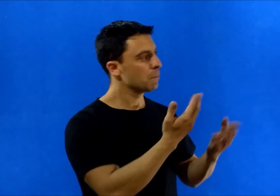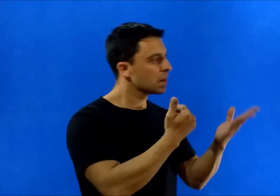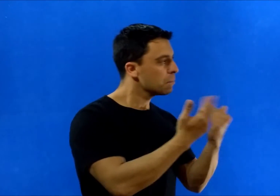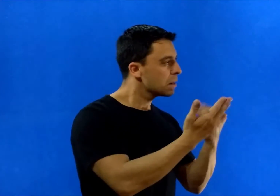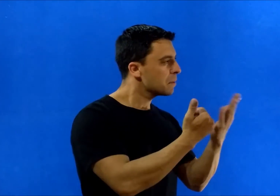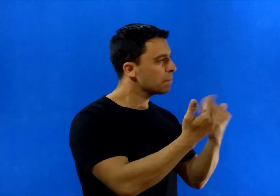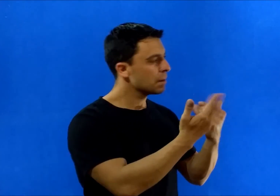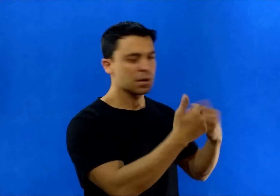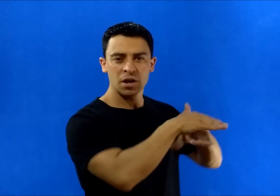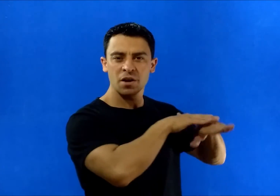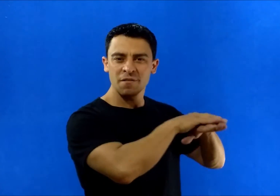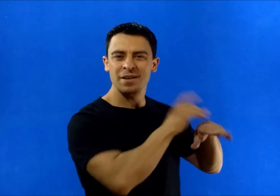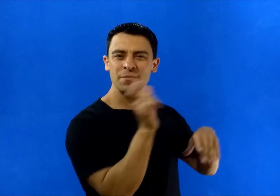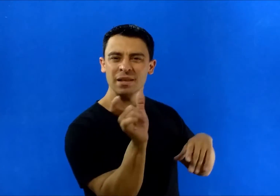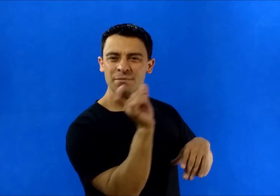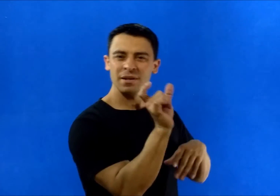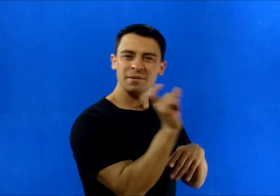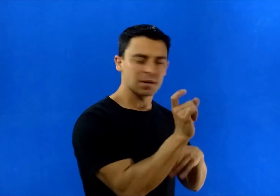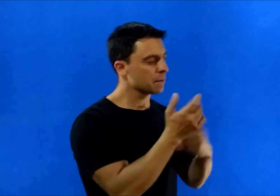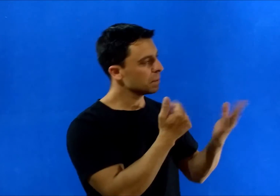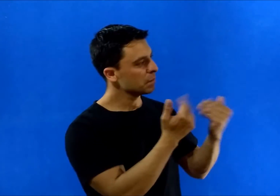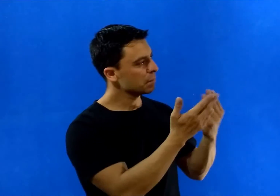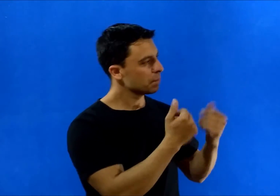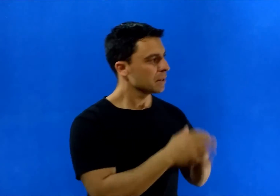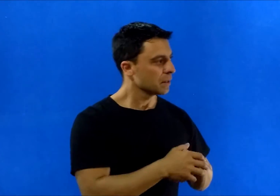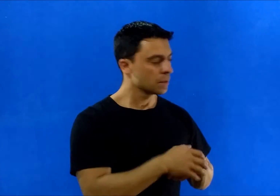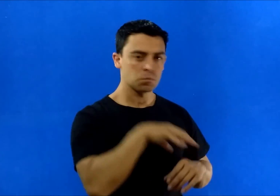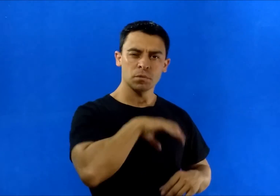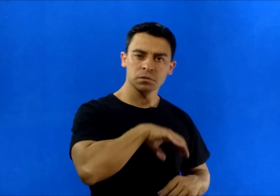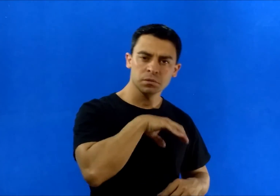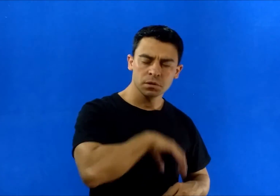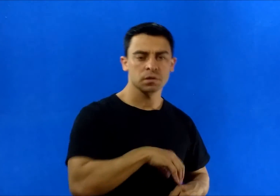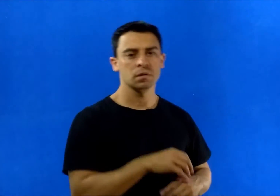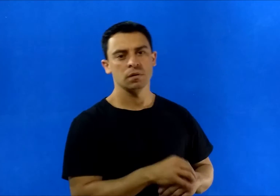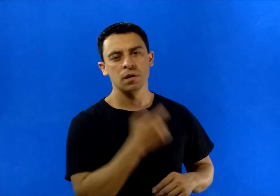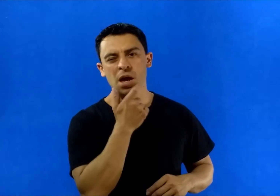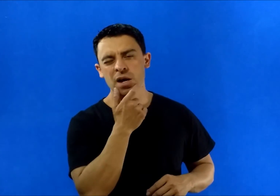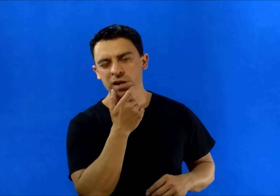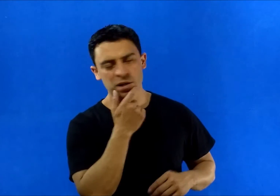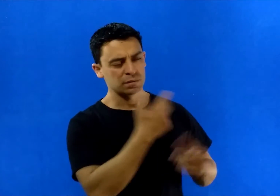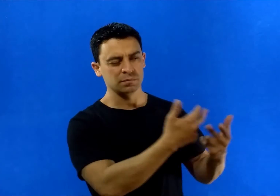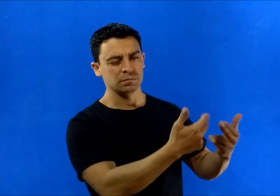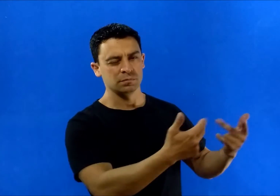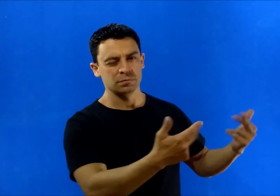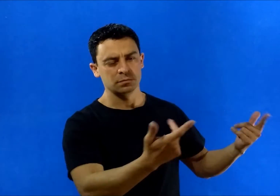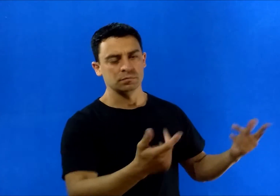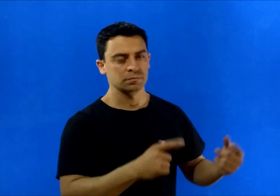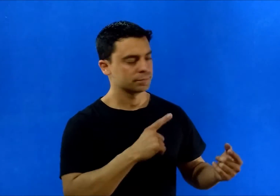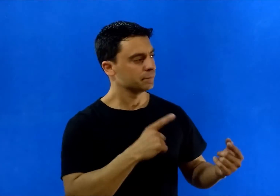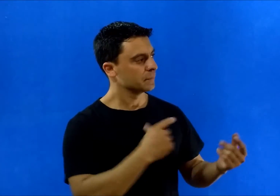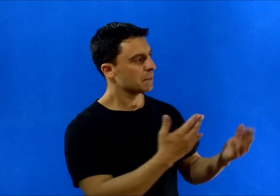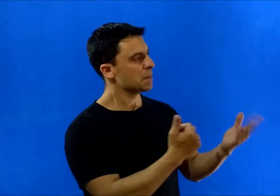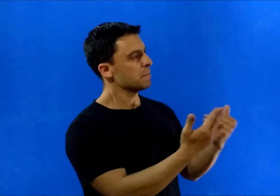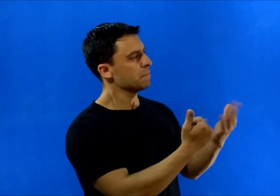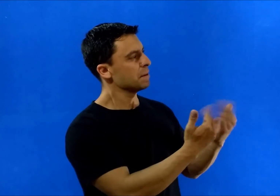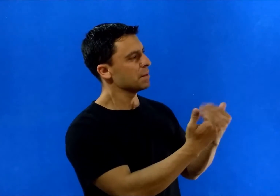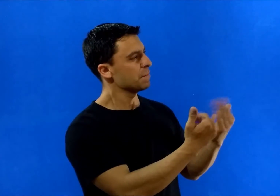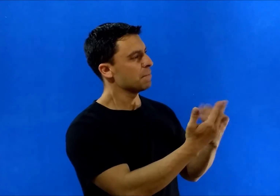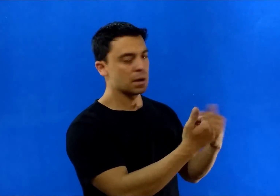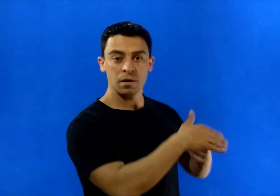voz, eles vão conversando, eles usam as palavras. Por exemplo, tem a língua portuguesa, a língua inglesa, várias línguas.